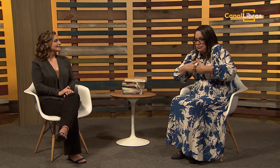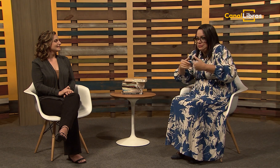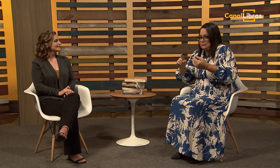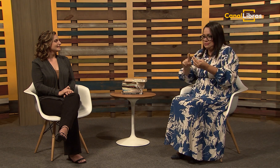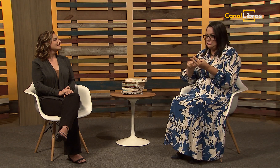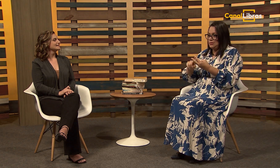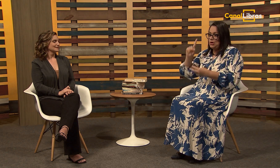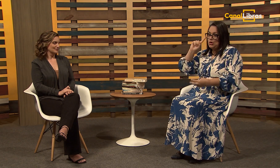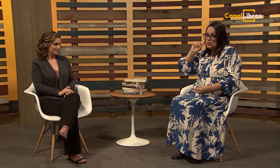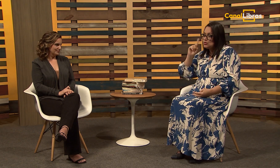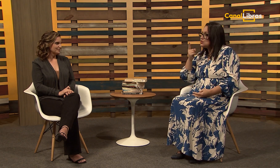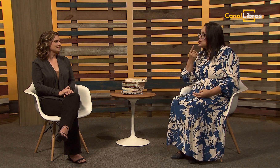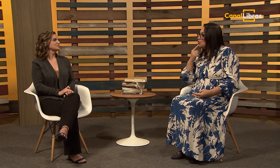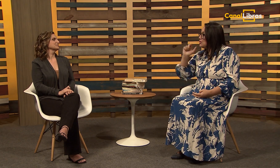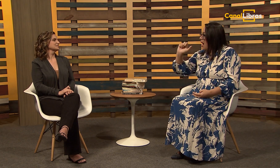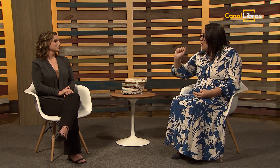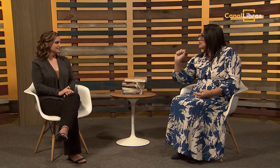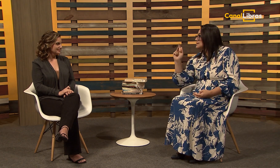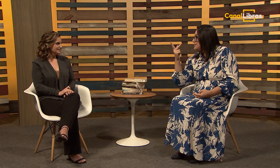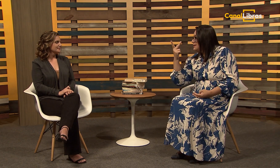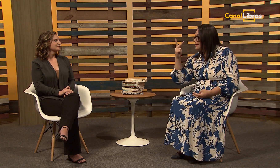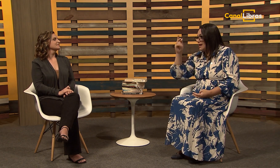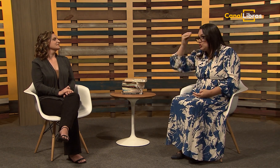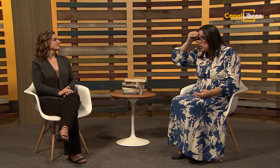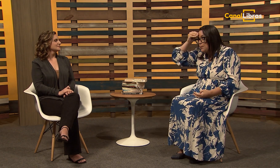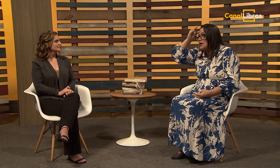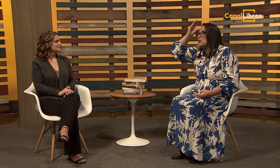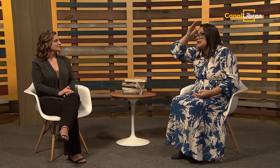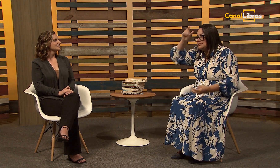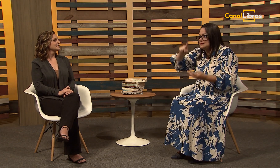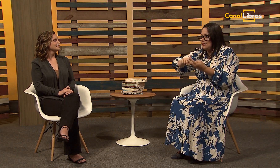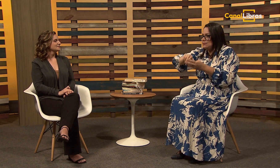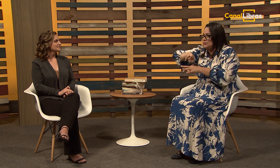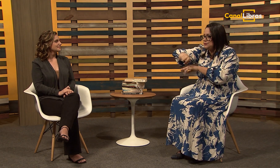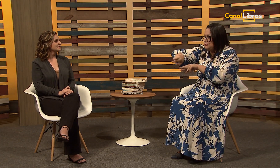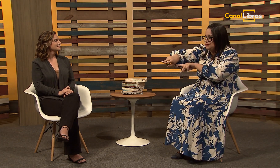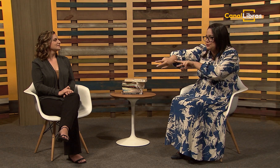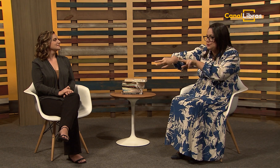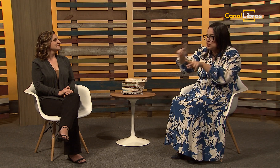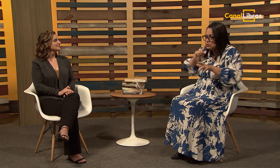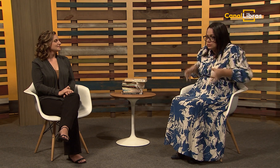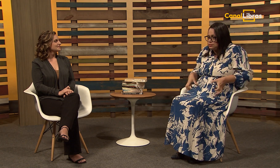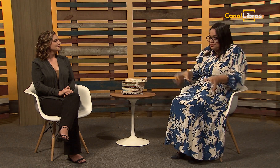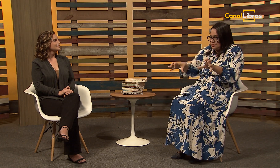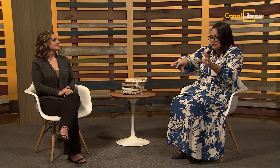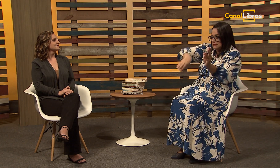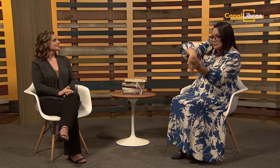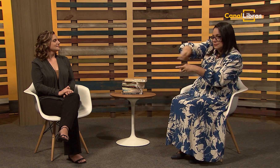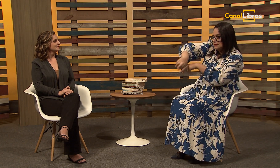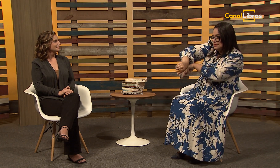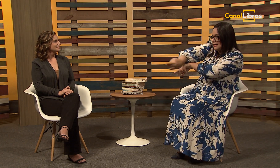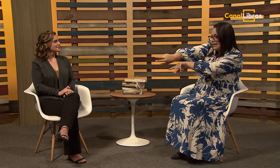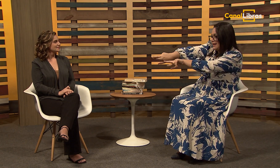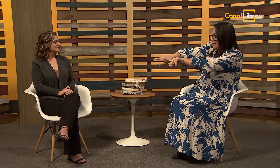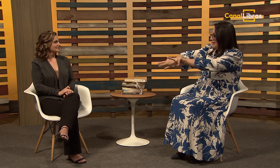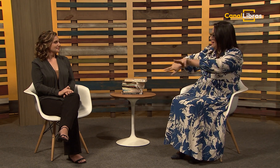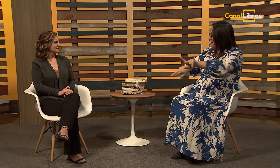surdo autista, surdo com altas habilidades, surdos cadeirantes, dentre vários outros. E